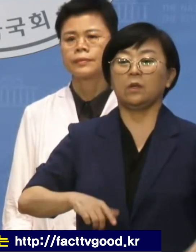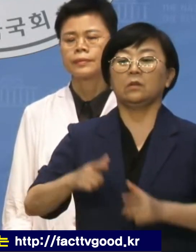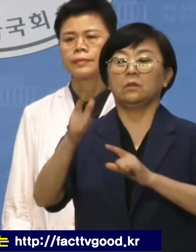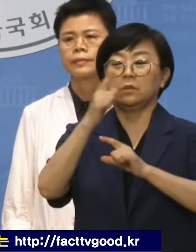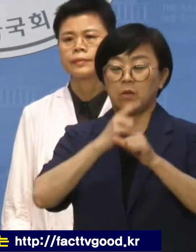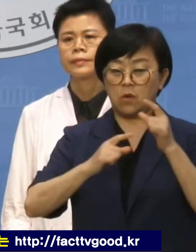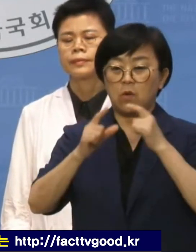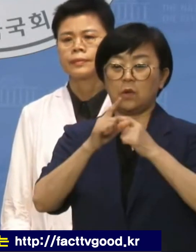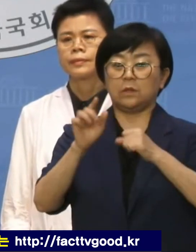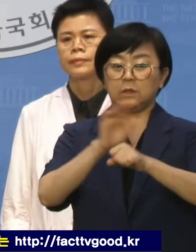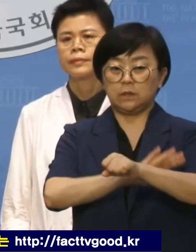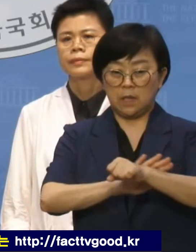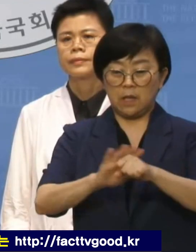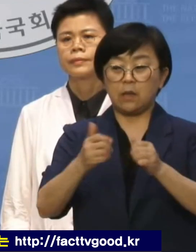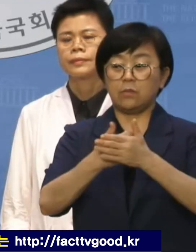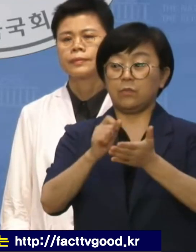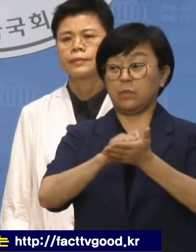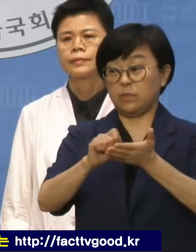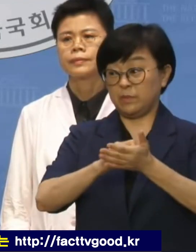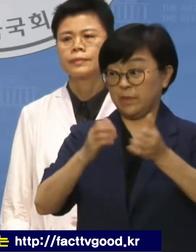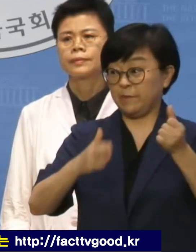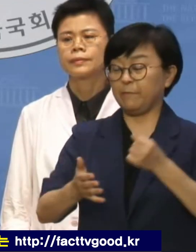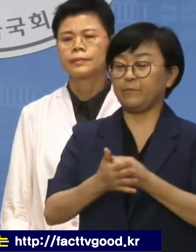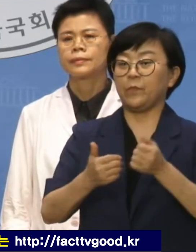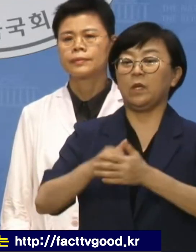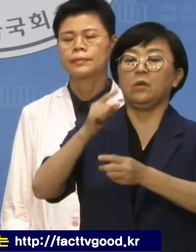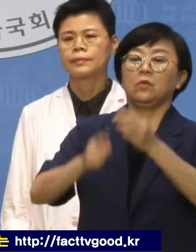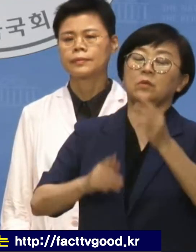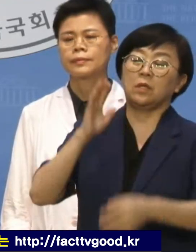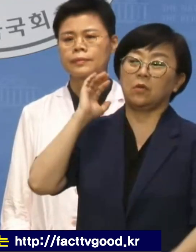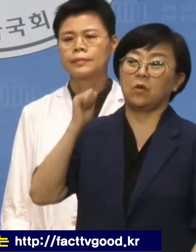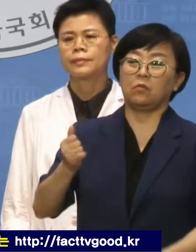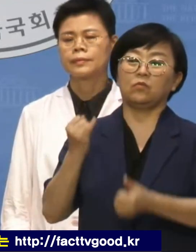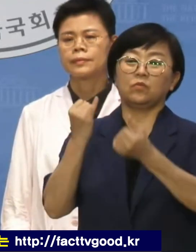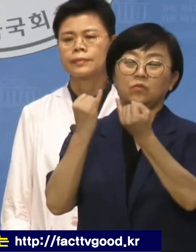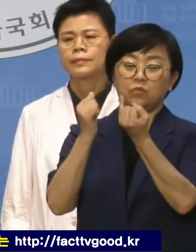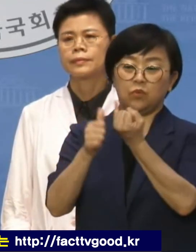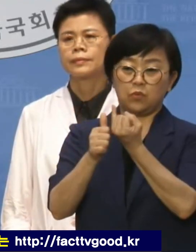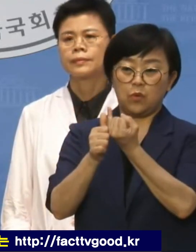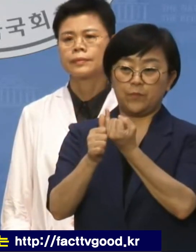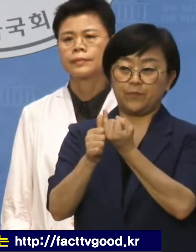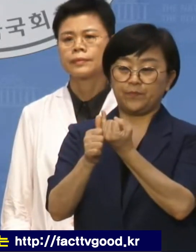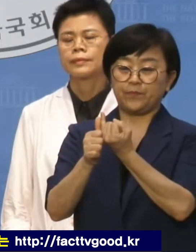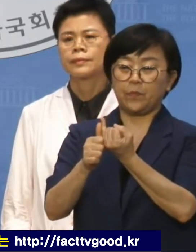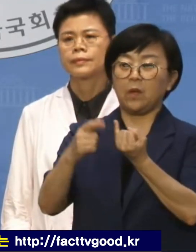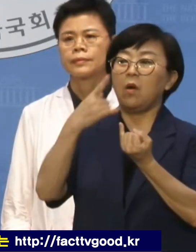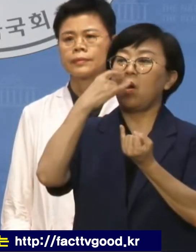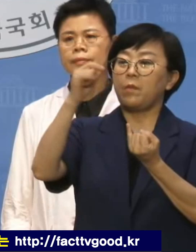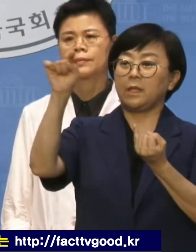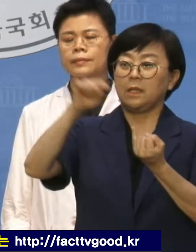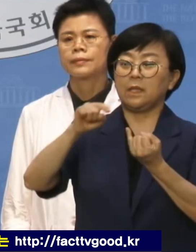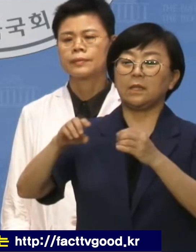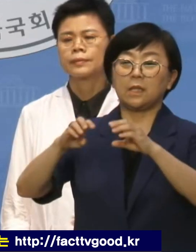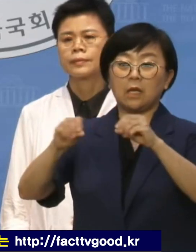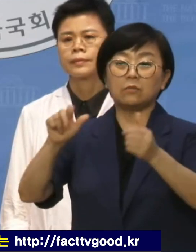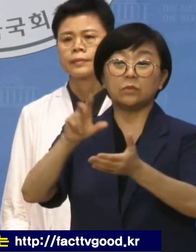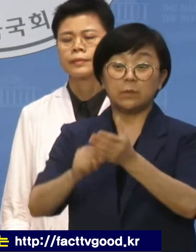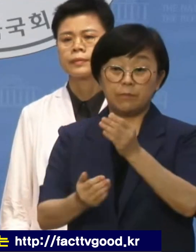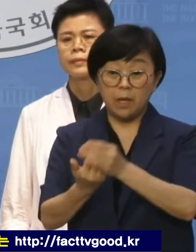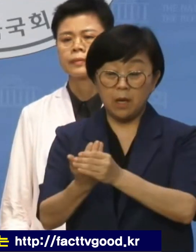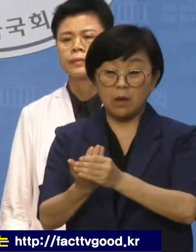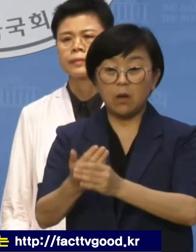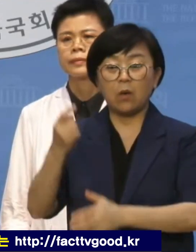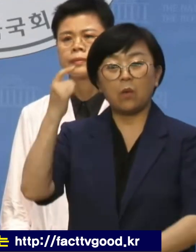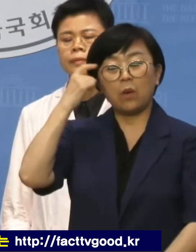더 제대로 함께해 주시고요. 특히 윤석열 대통령 부부 김건희 최은순 씨 일가땅이어서 지금 엄청난 문제가 됐는데